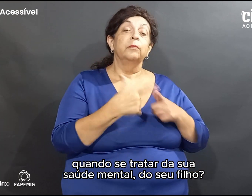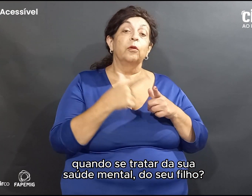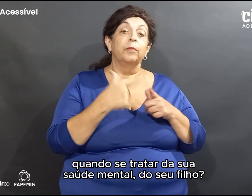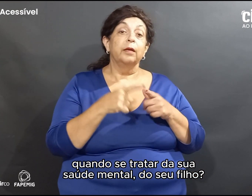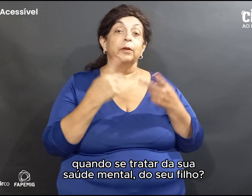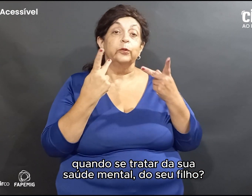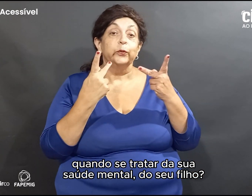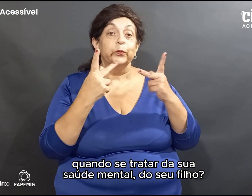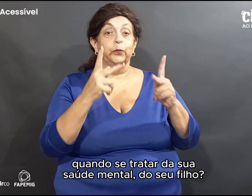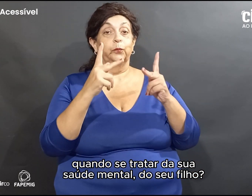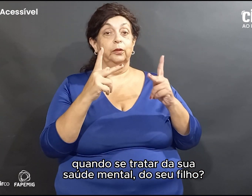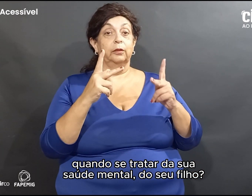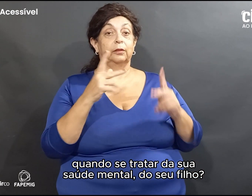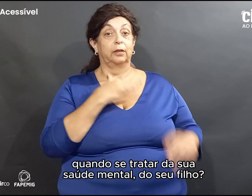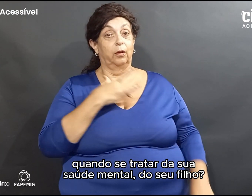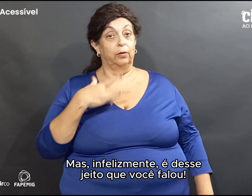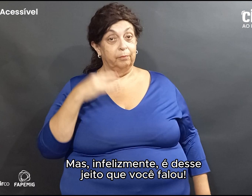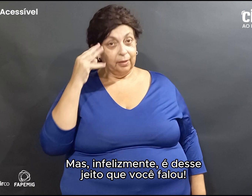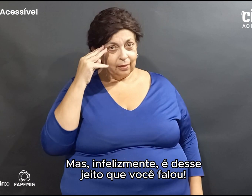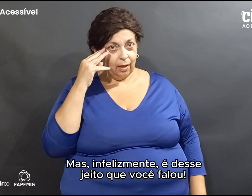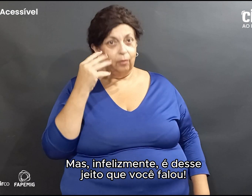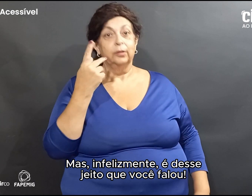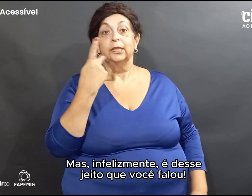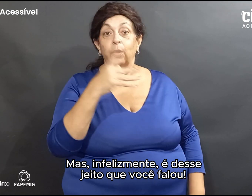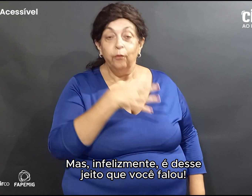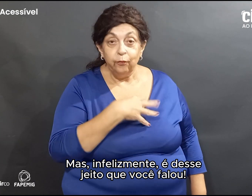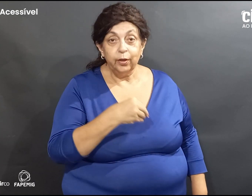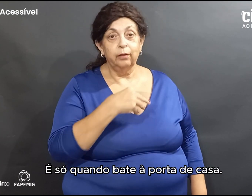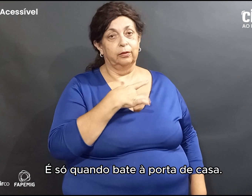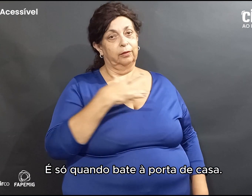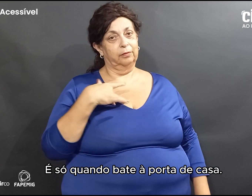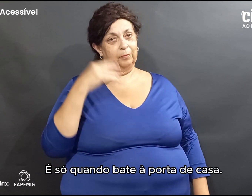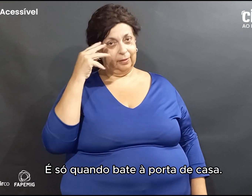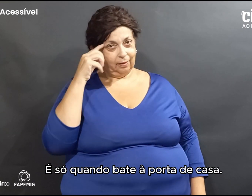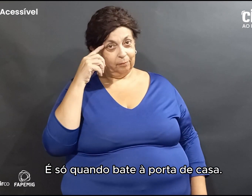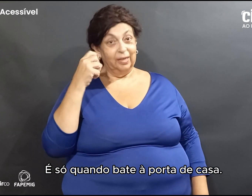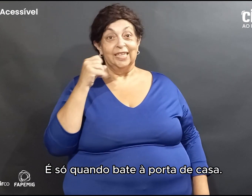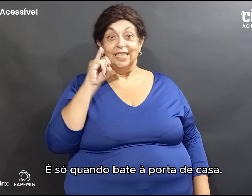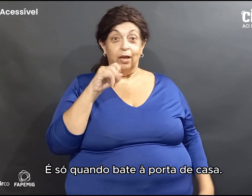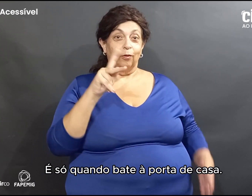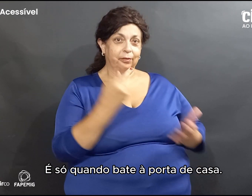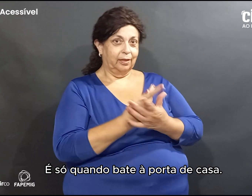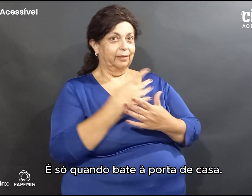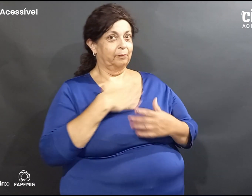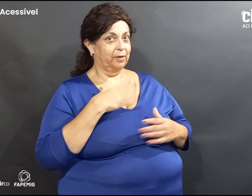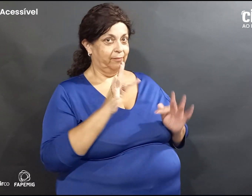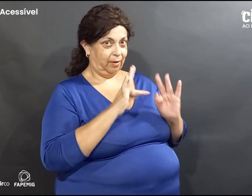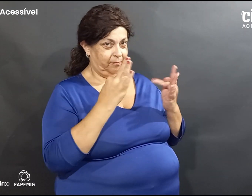saúde mental, do seu filho? Mas, infelizmente, é desse jeito que você falou. É só quando bate na porta de casa, né?